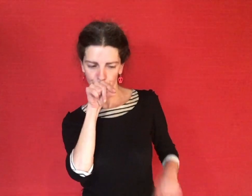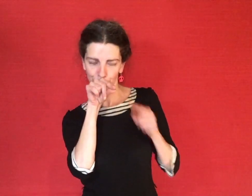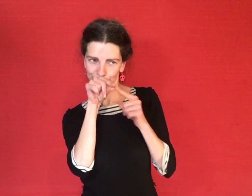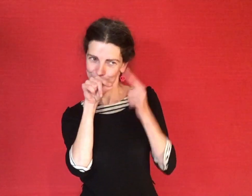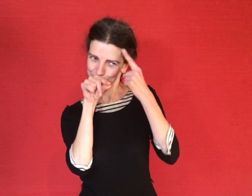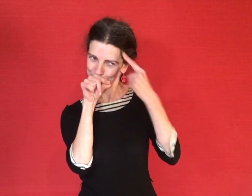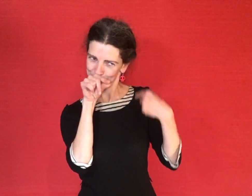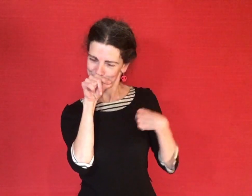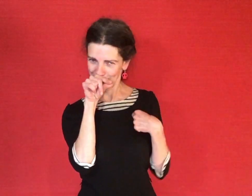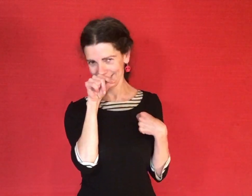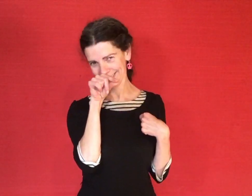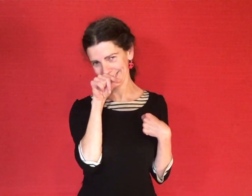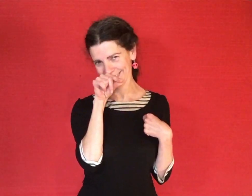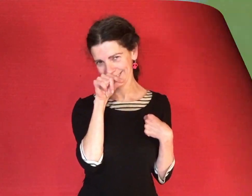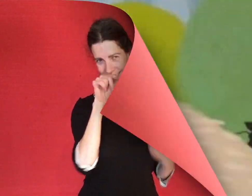une graine pour moi.